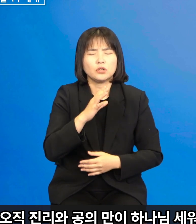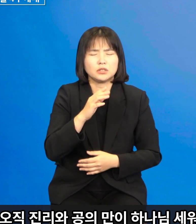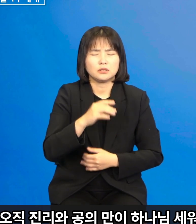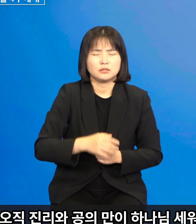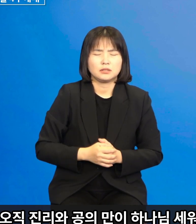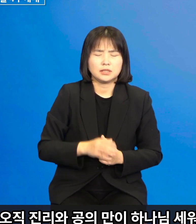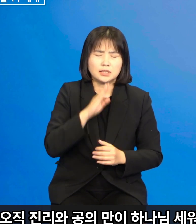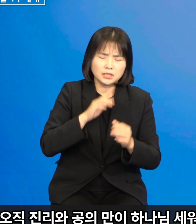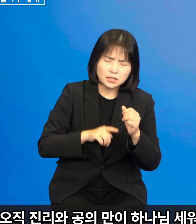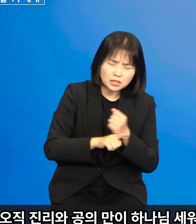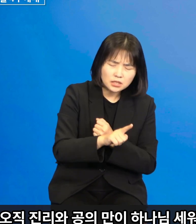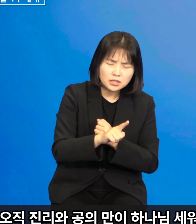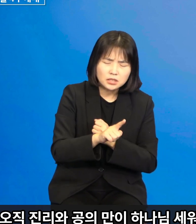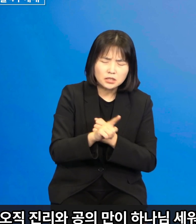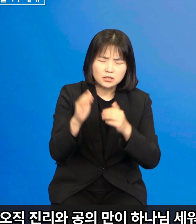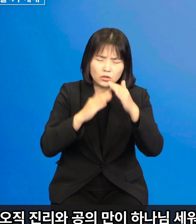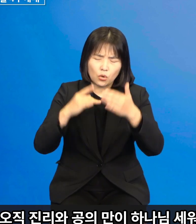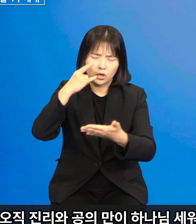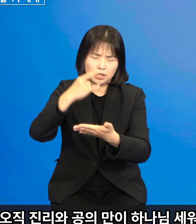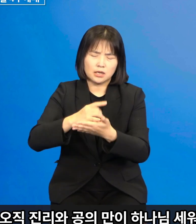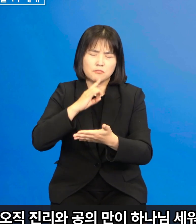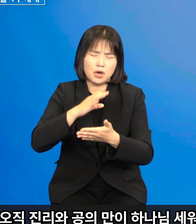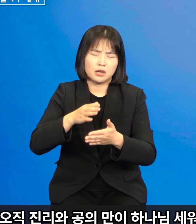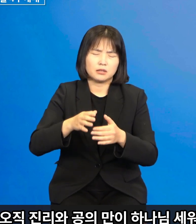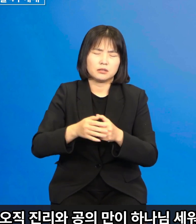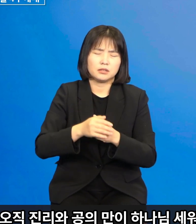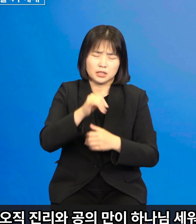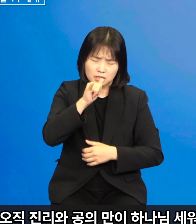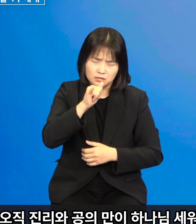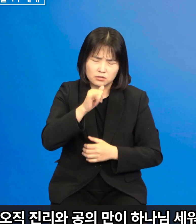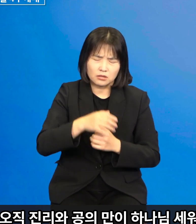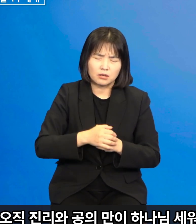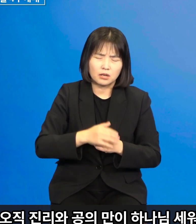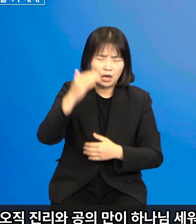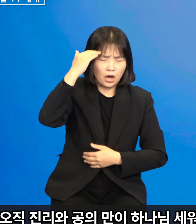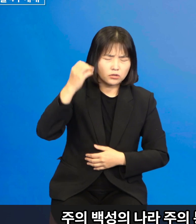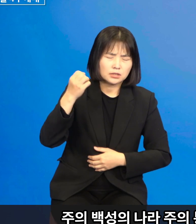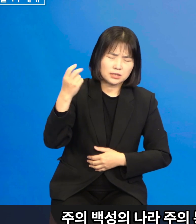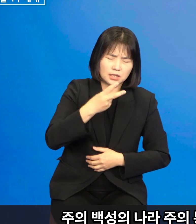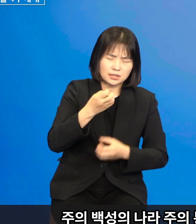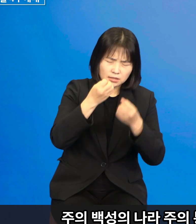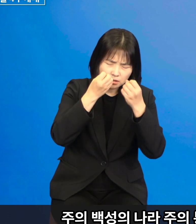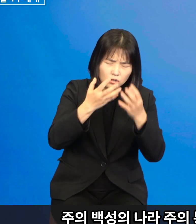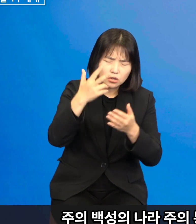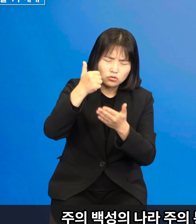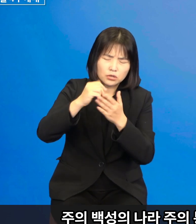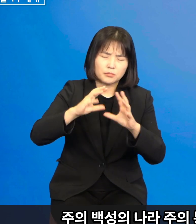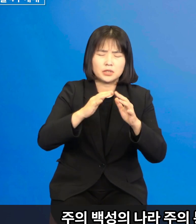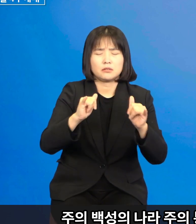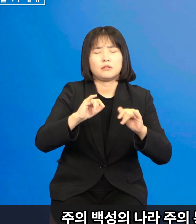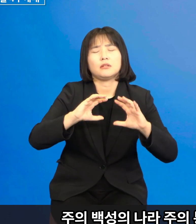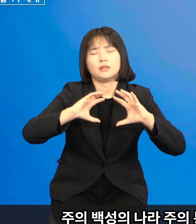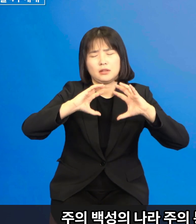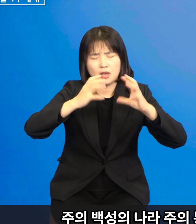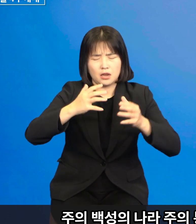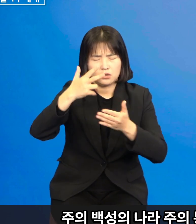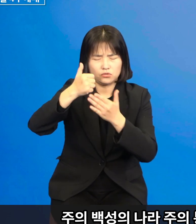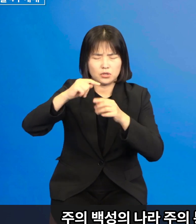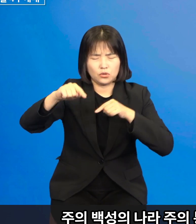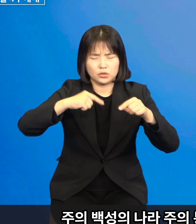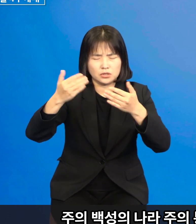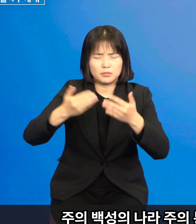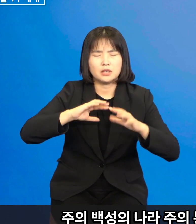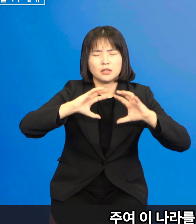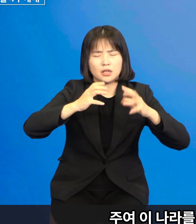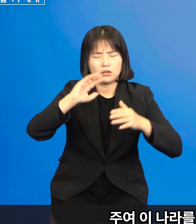증의, 진리와 공의만이 하나님 세워지게 되어서 이 나라가 다시 한번 새롭게 주의 백성의 나라, 주의 통치에 받는 나라가